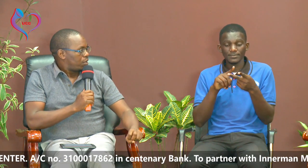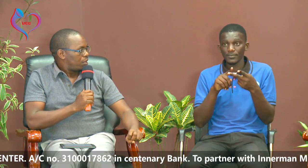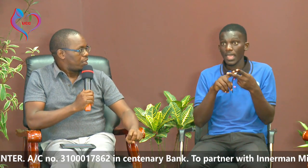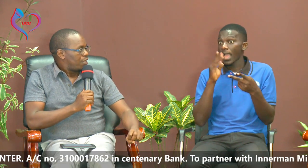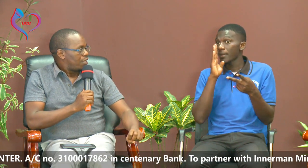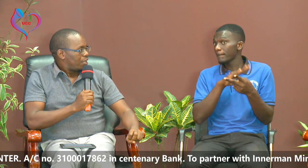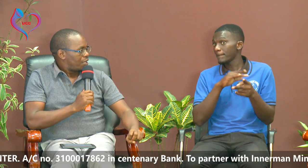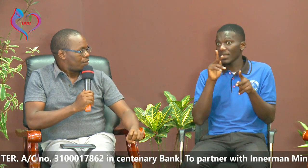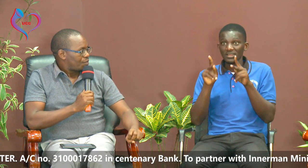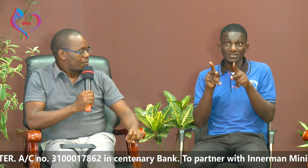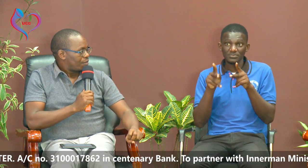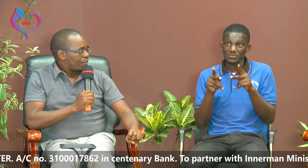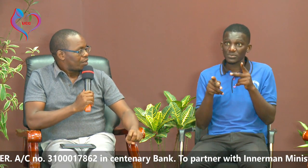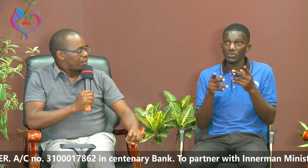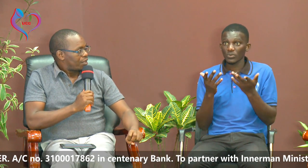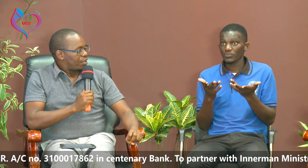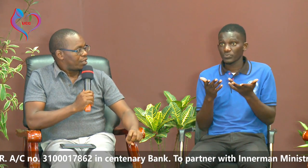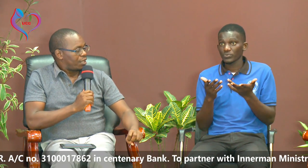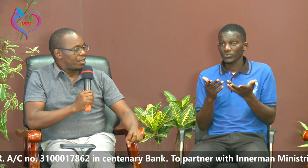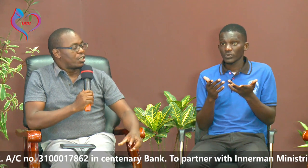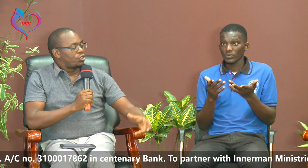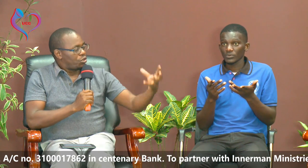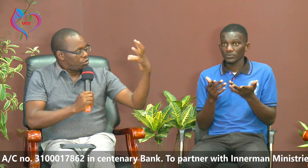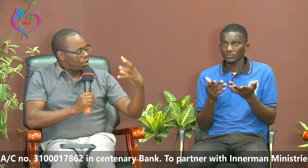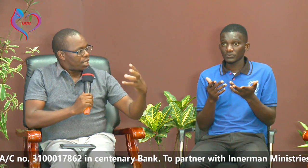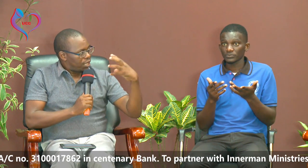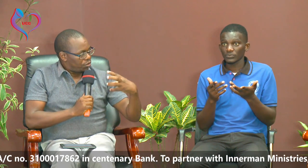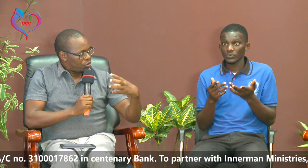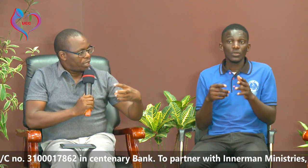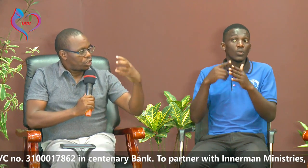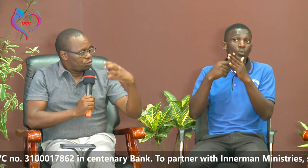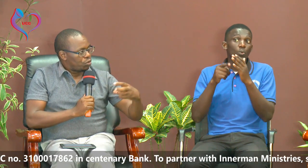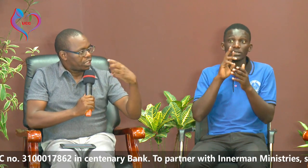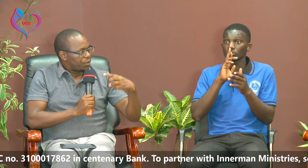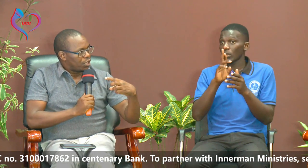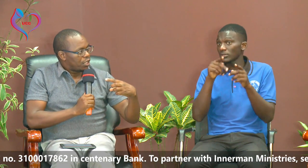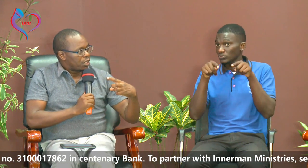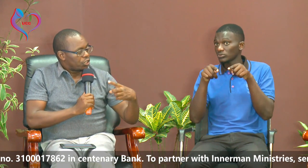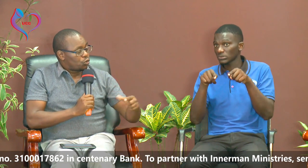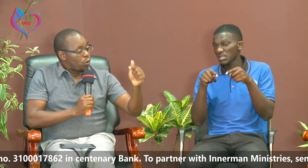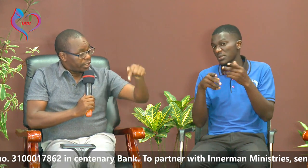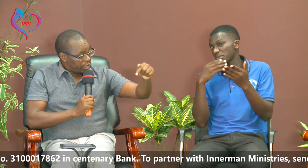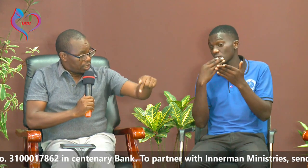ti omuntu afunanyizibwa chonna chali choli olwalero oba kirungi oba kibi guwa